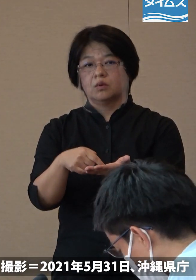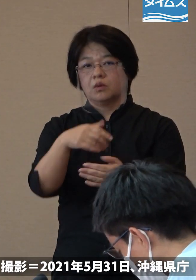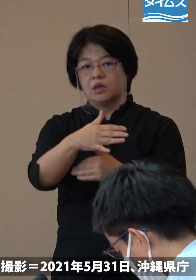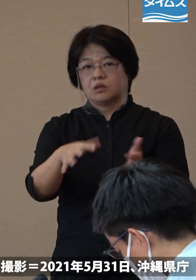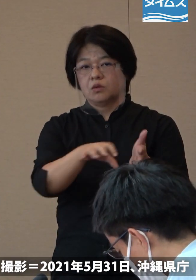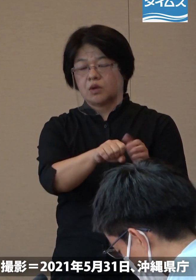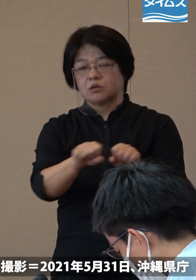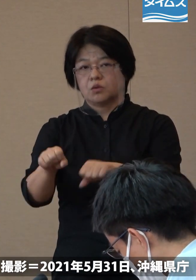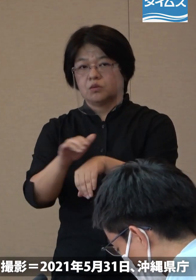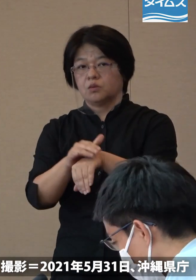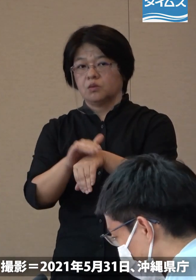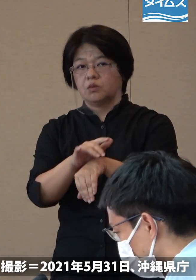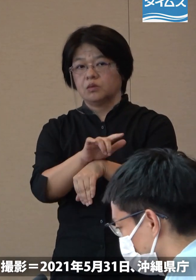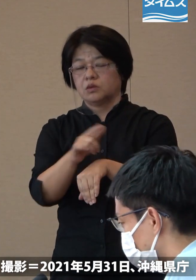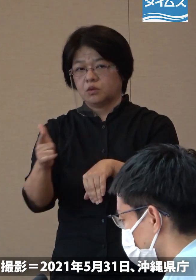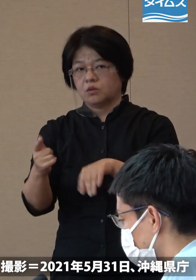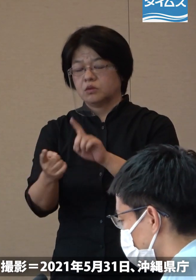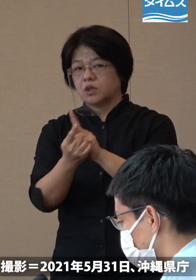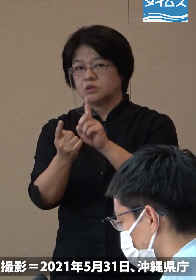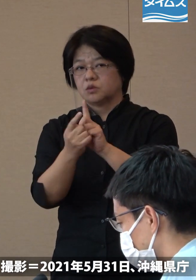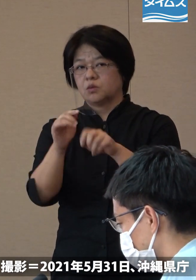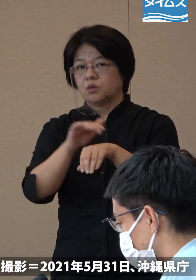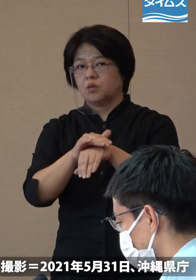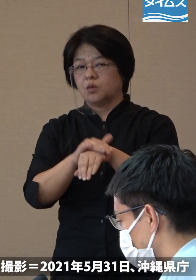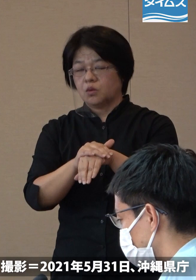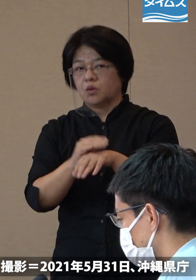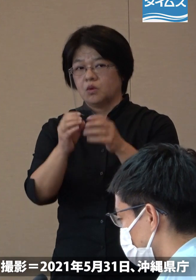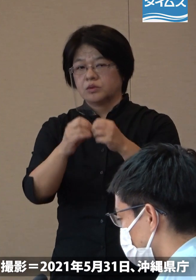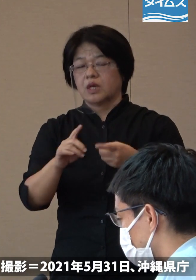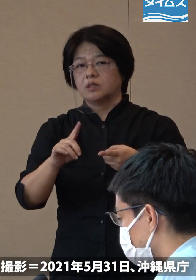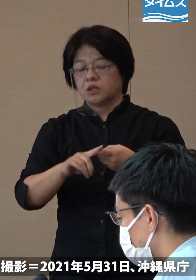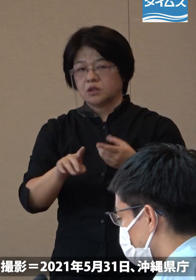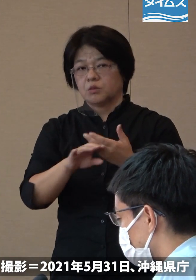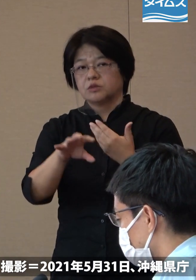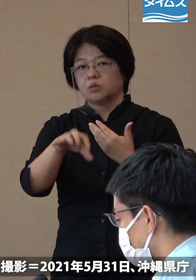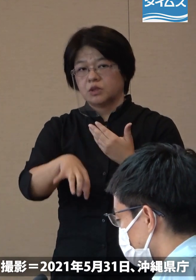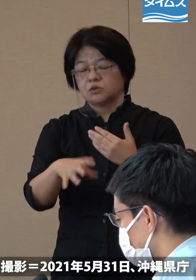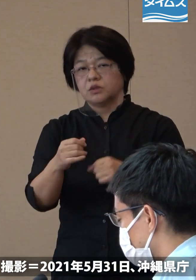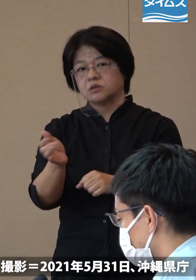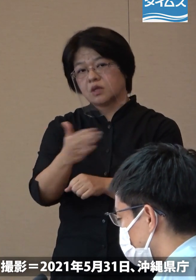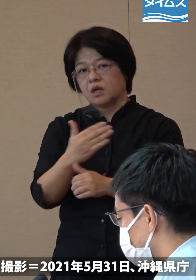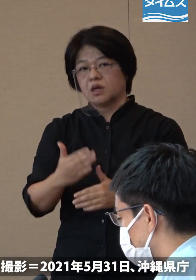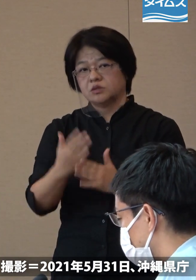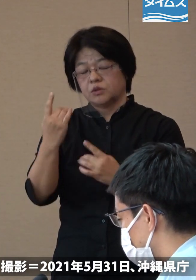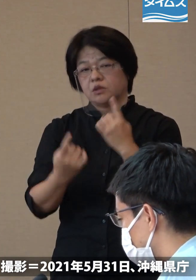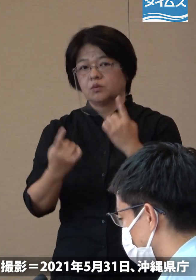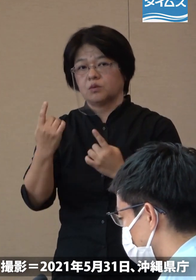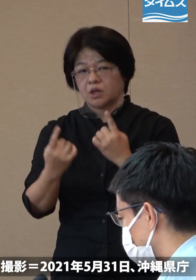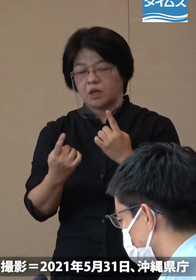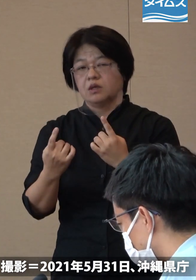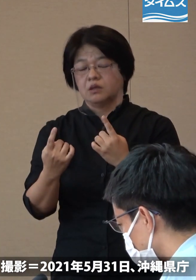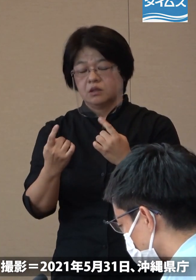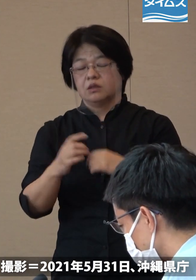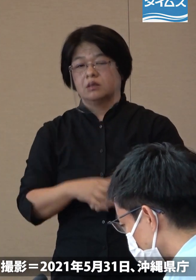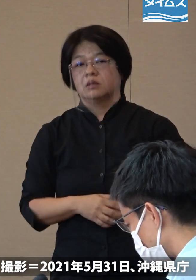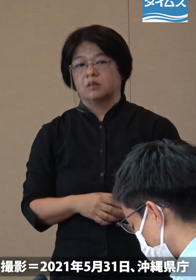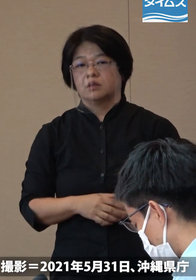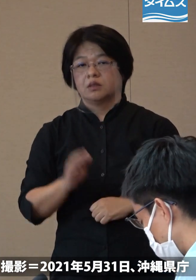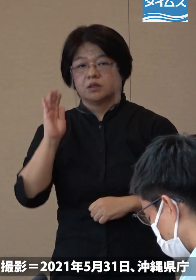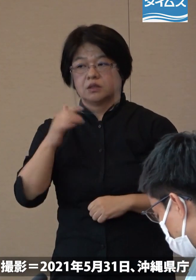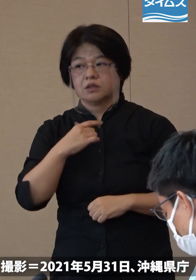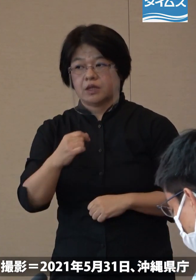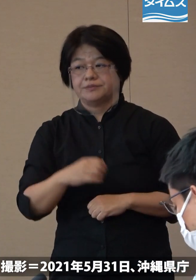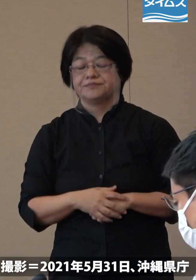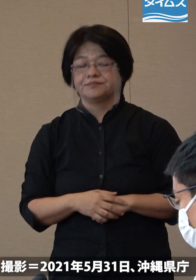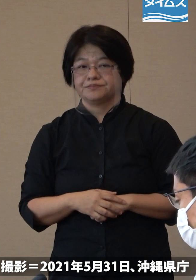はい、具体的に、待っている場所だったり、いつから始めるか含めて、教えていただ